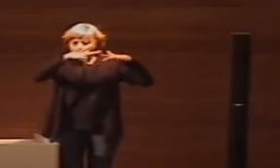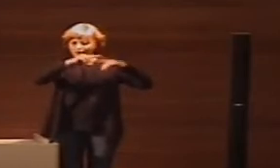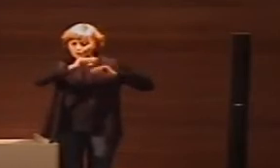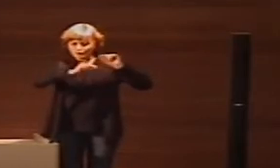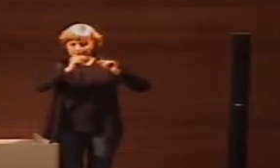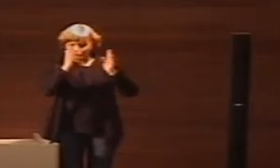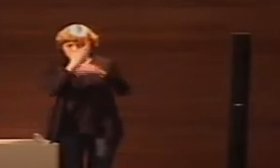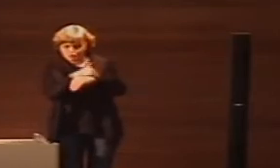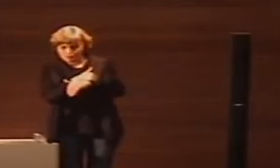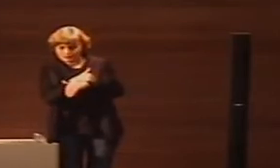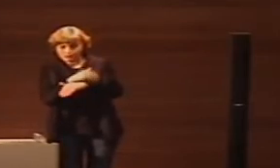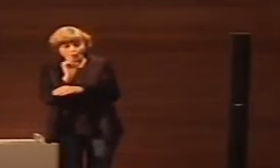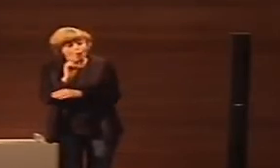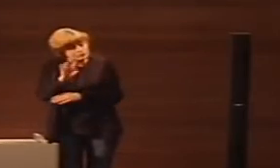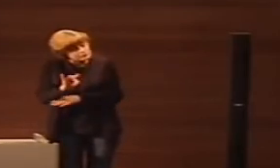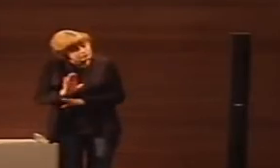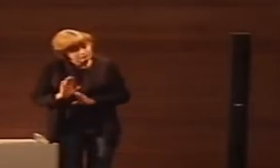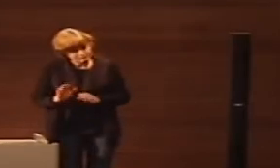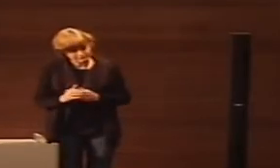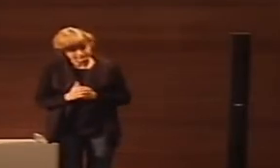incinerarse o verterse.